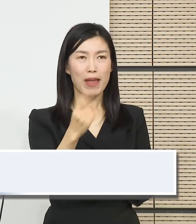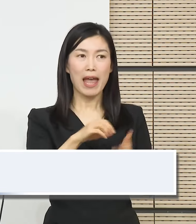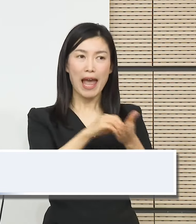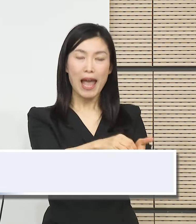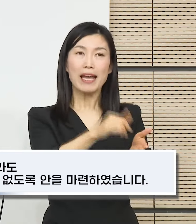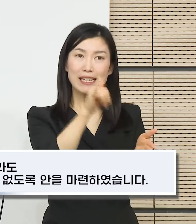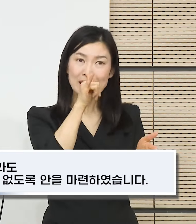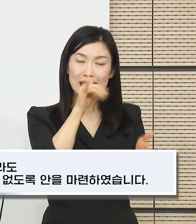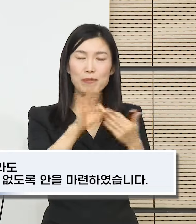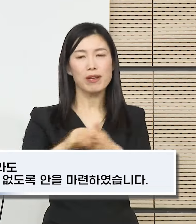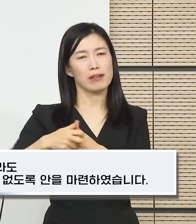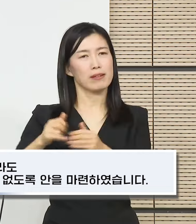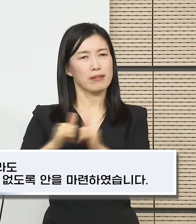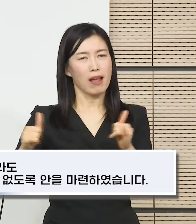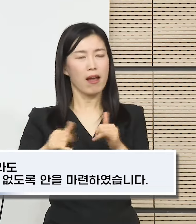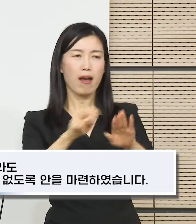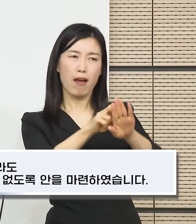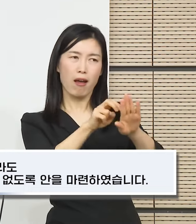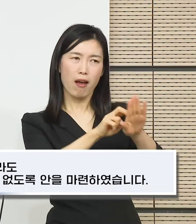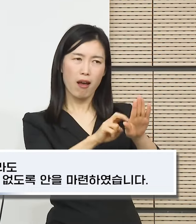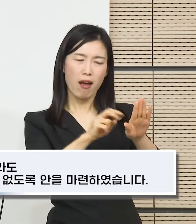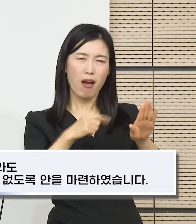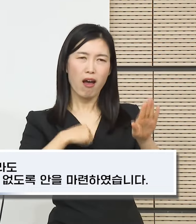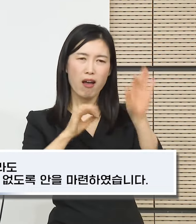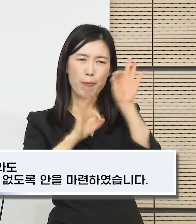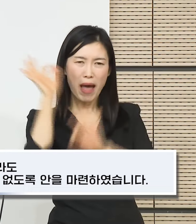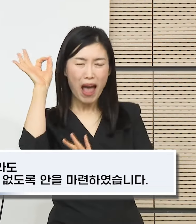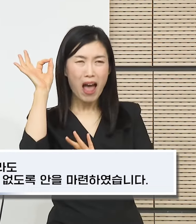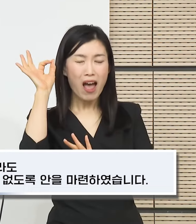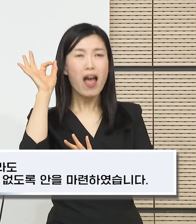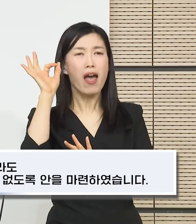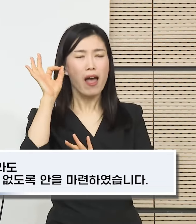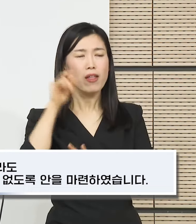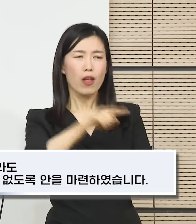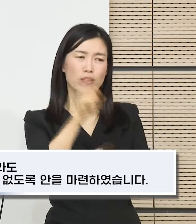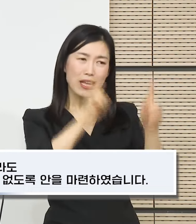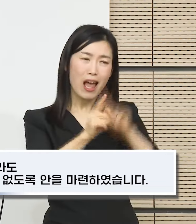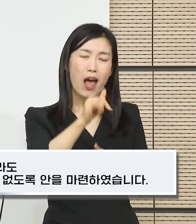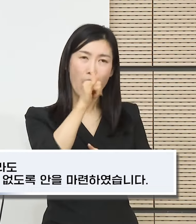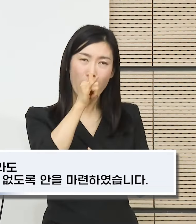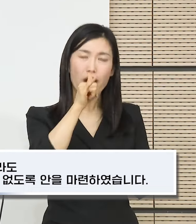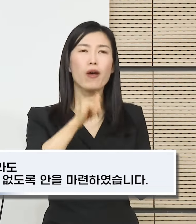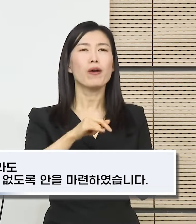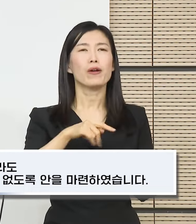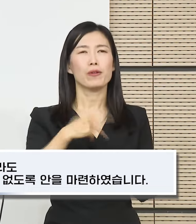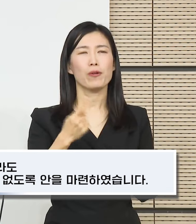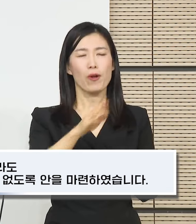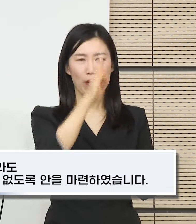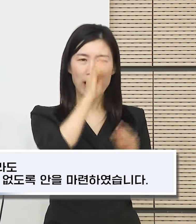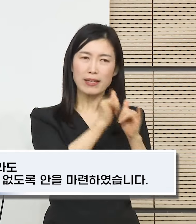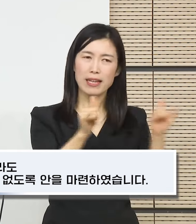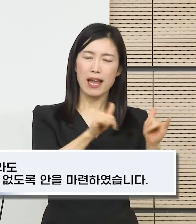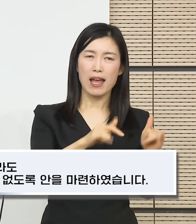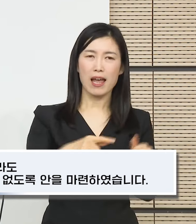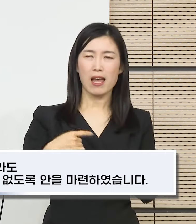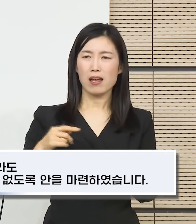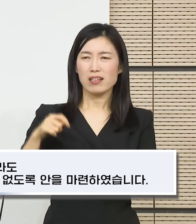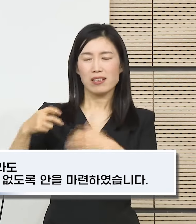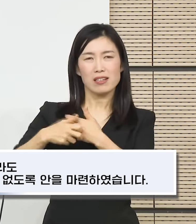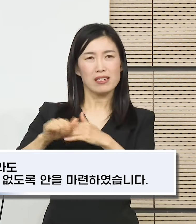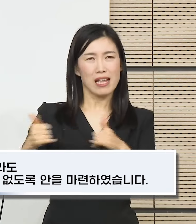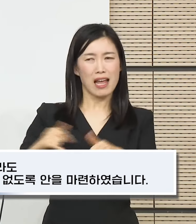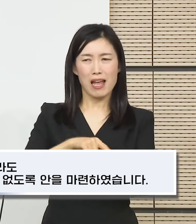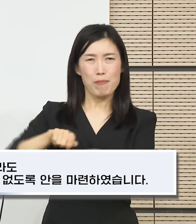과정에서 의료과실을 환자에게 상해가 발생했다고 하더라도 환자가 처벌을 원하지